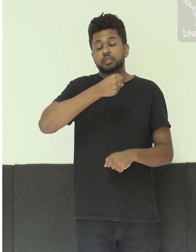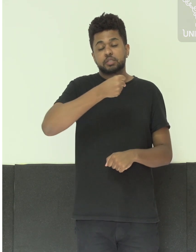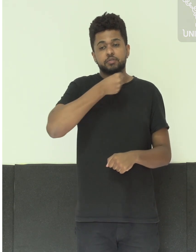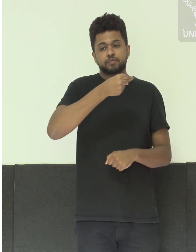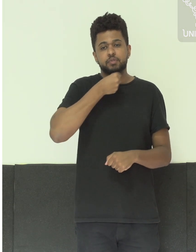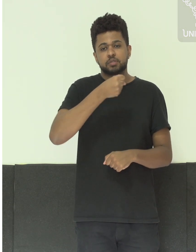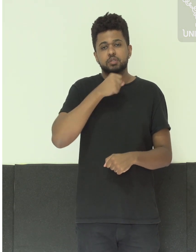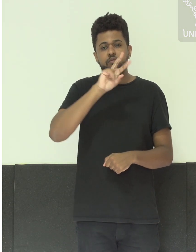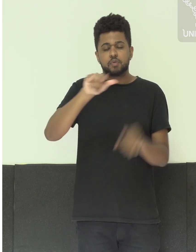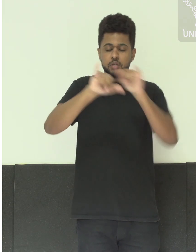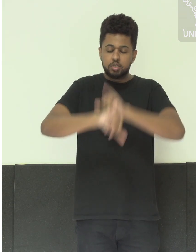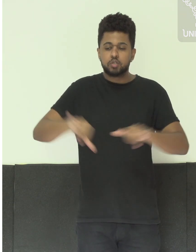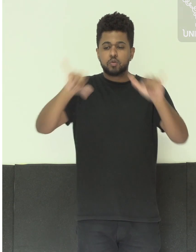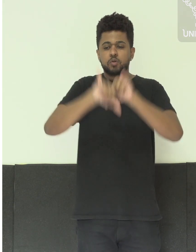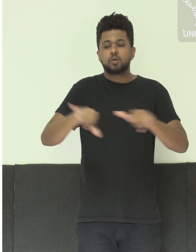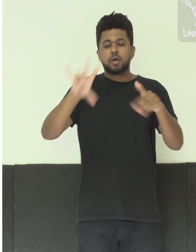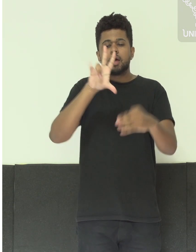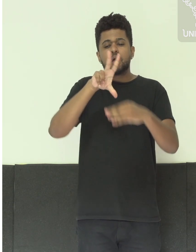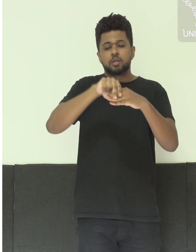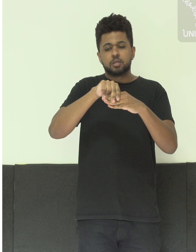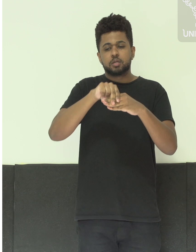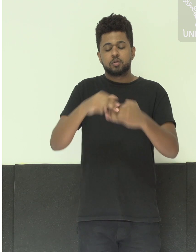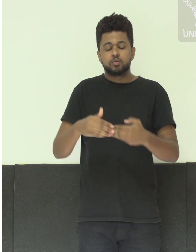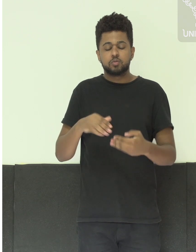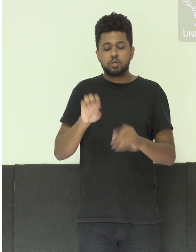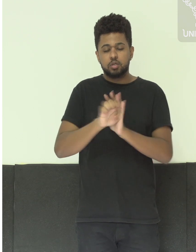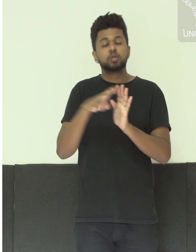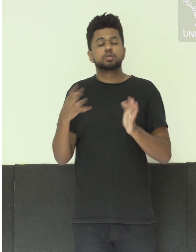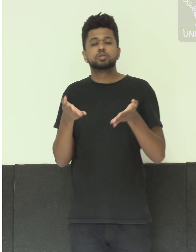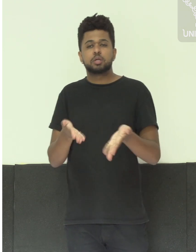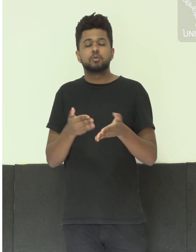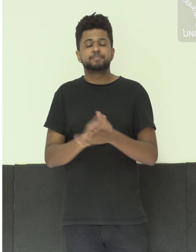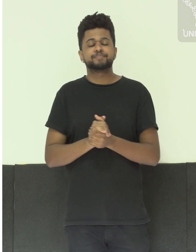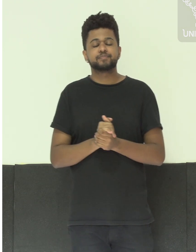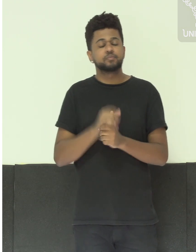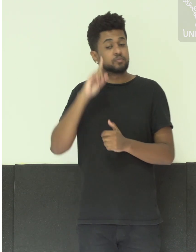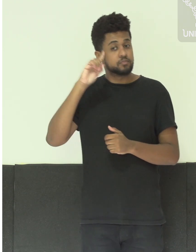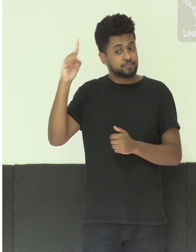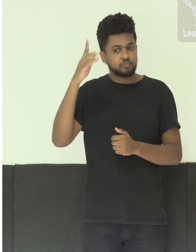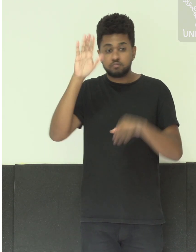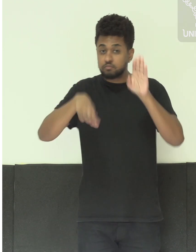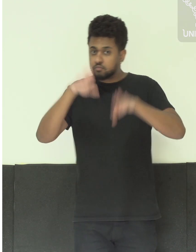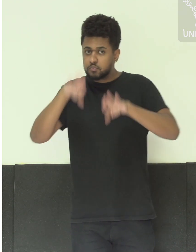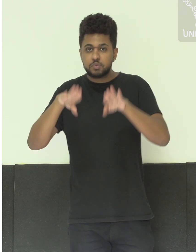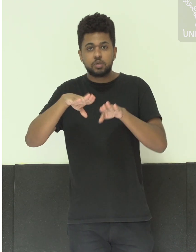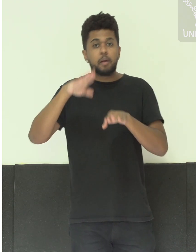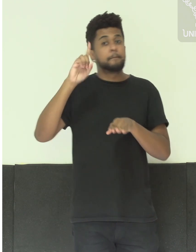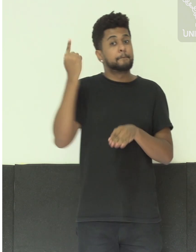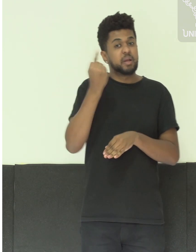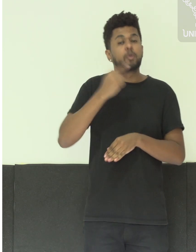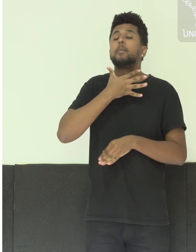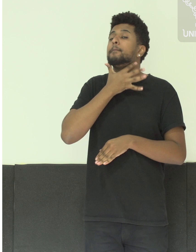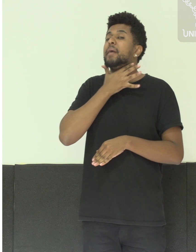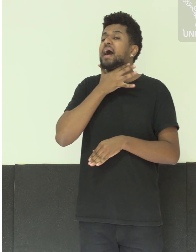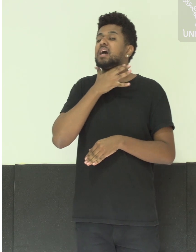entrevista, que serão divulgados em anexo ao presente edital, na data provável de 1º de março